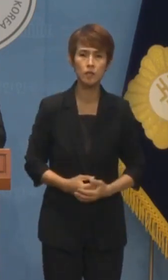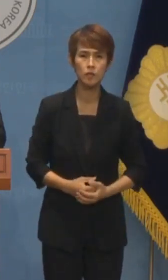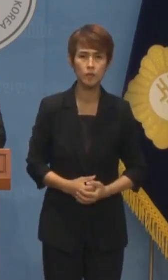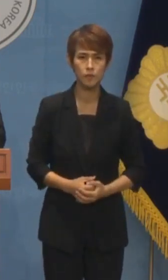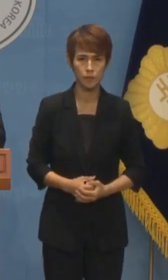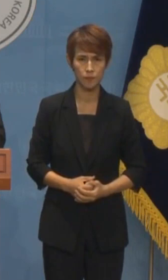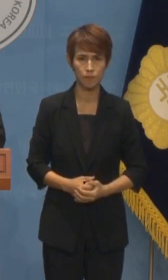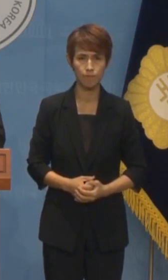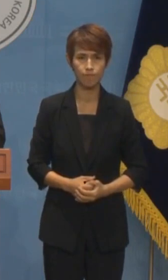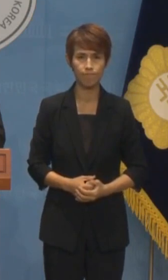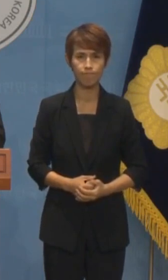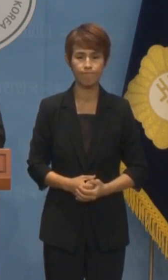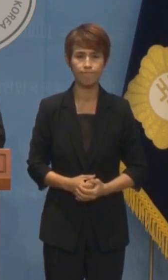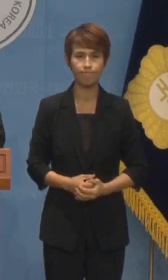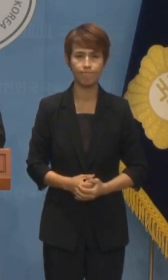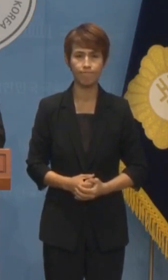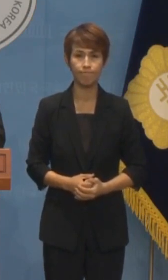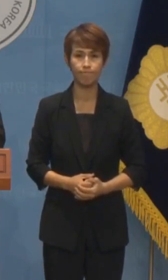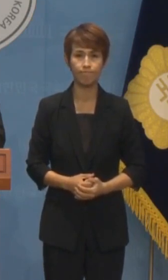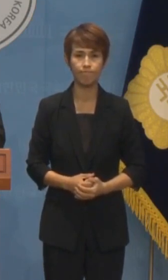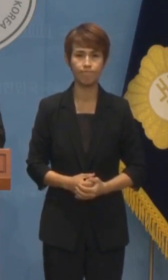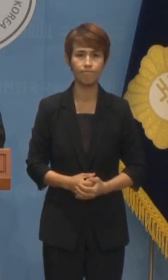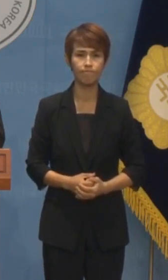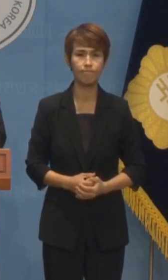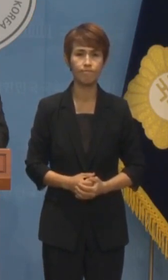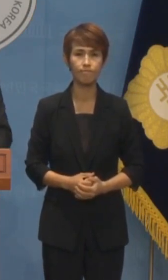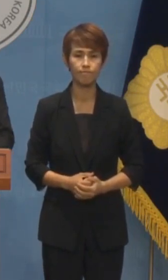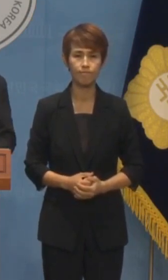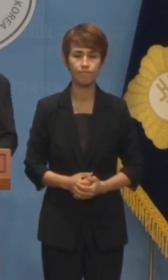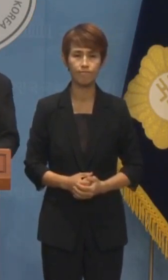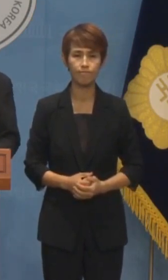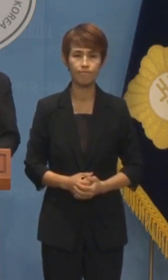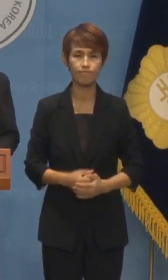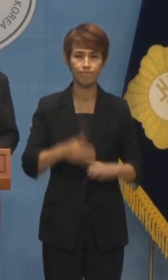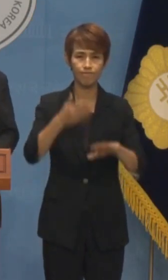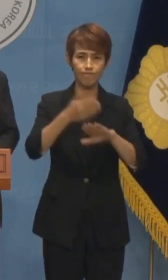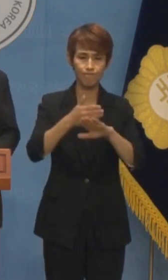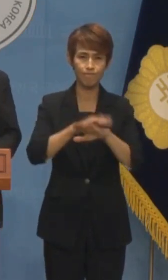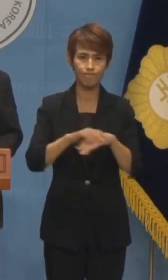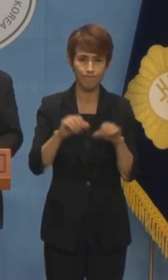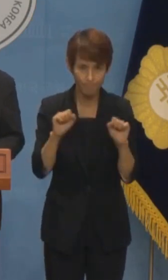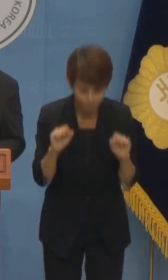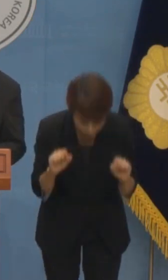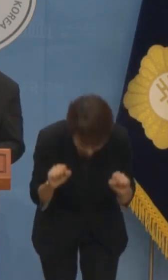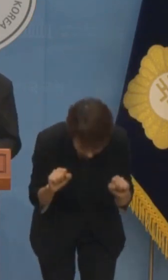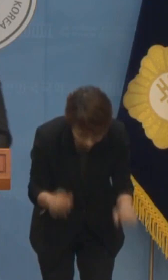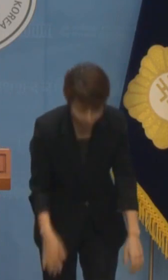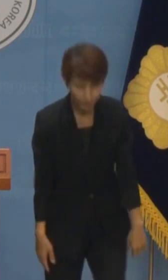경고합니다. 예, 마치겠습니다.